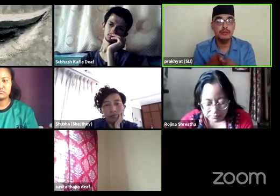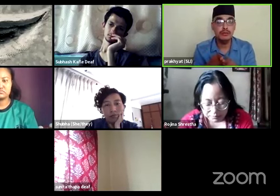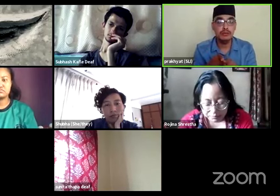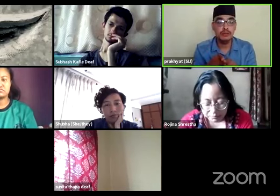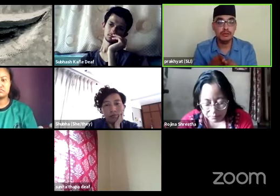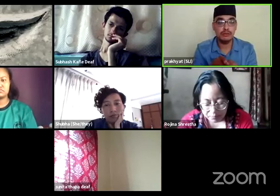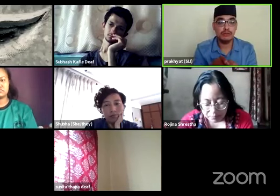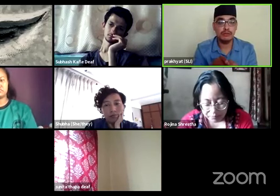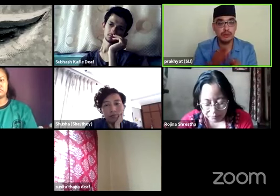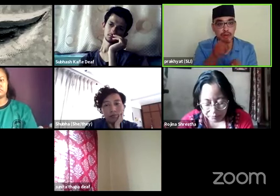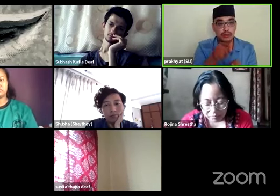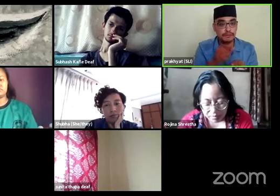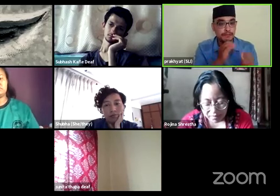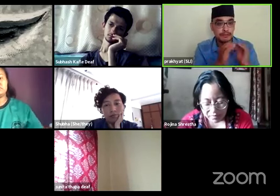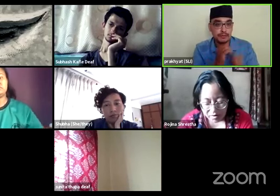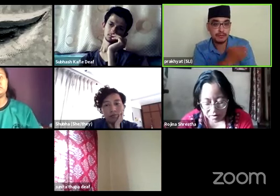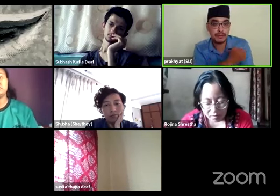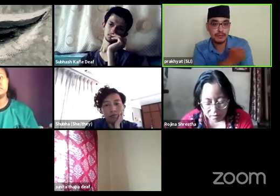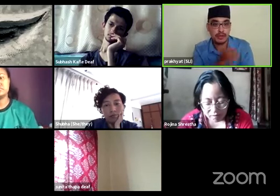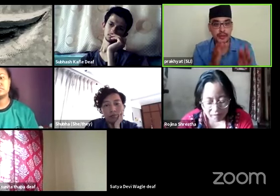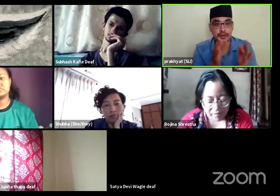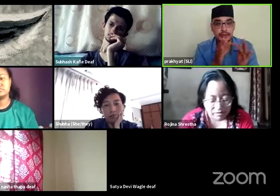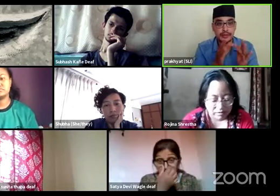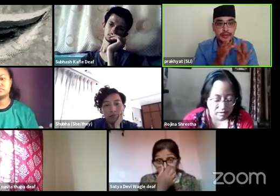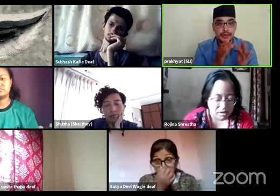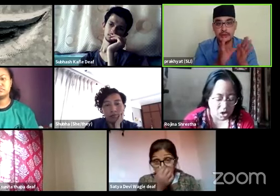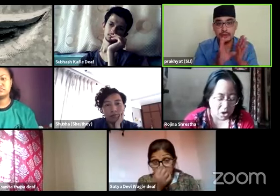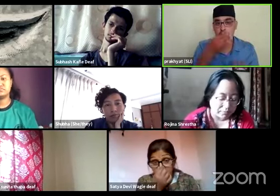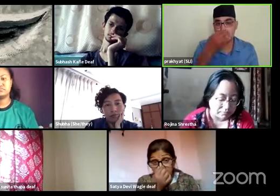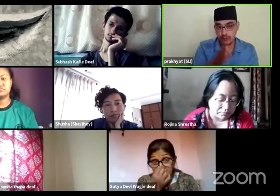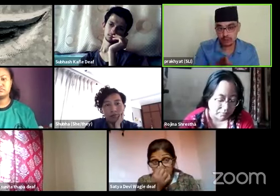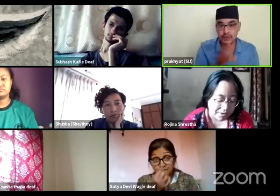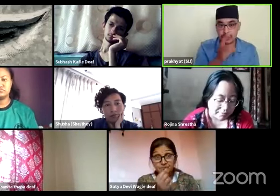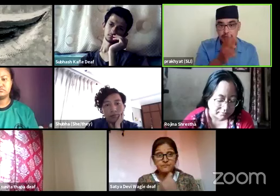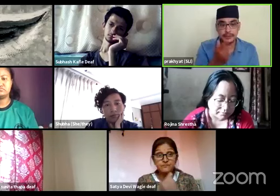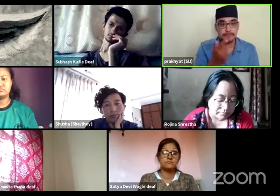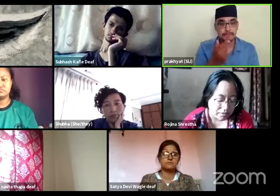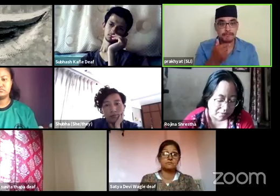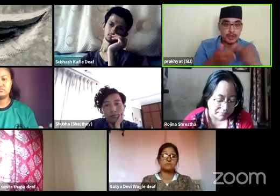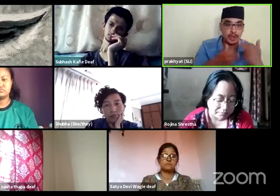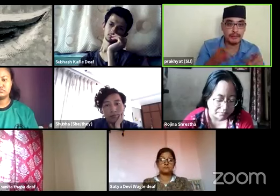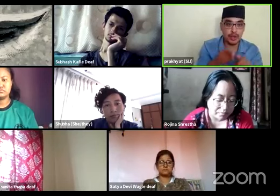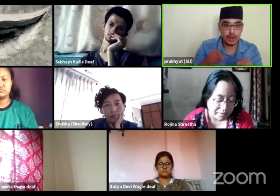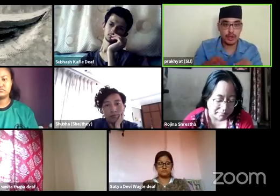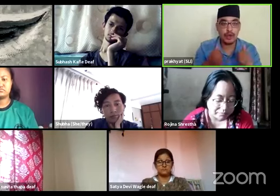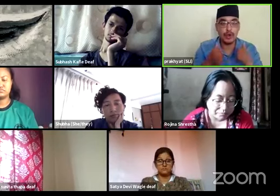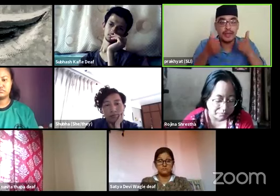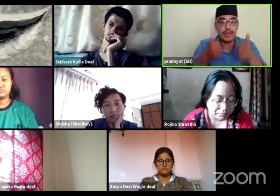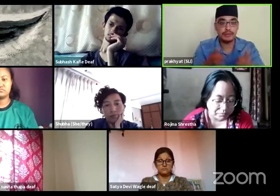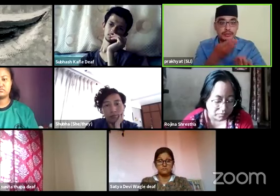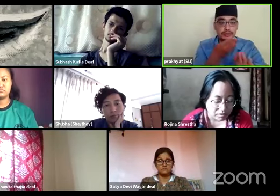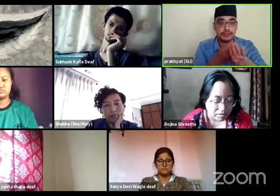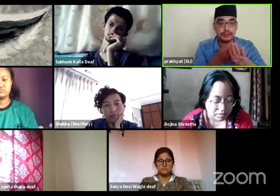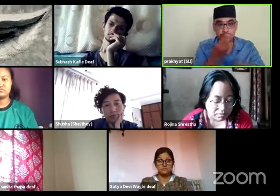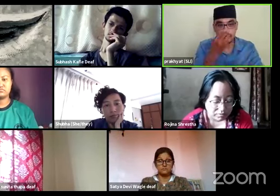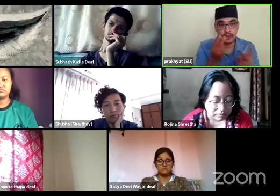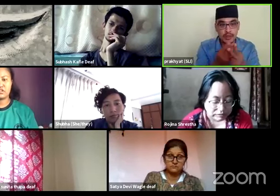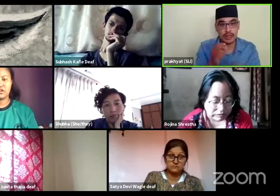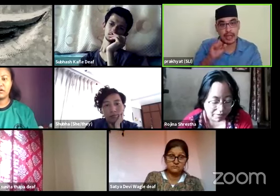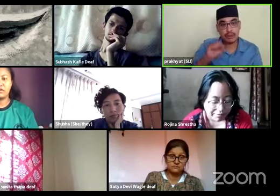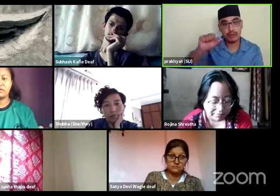नो डिस्करेज हुन्छ अनलाइनमा अनि त्यो हुने भएको भएर अब मुभमेन्ट पनि आएको छ यसको अगेन्स्टमा होइन. जस्तो जस्तो जीवन